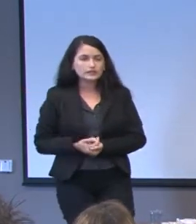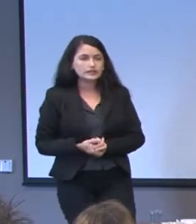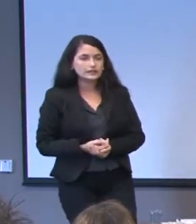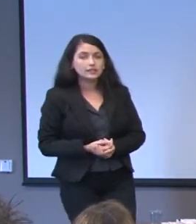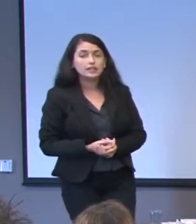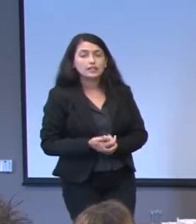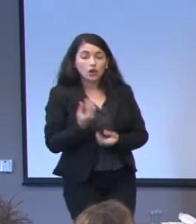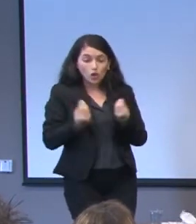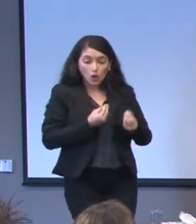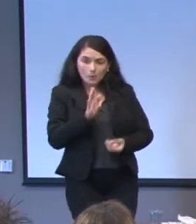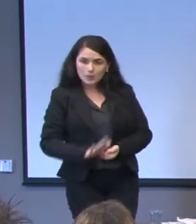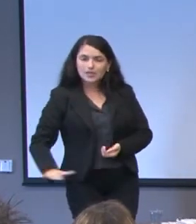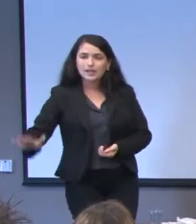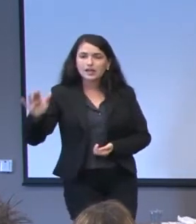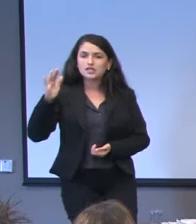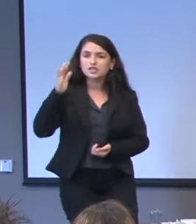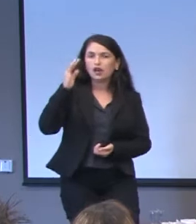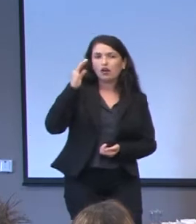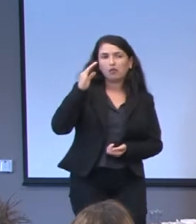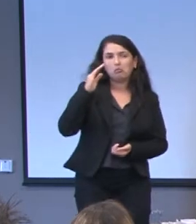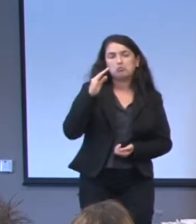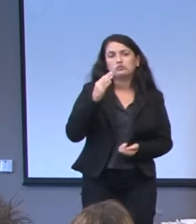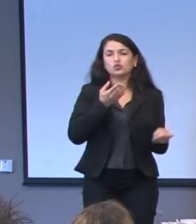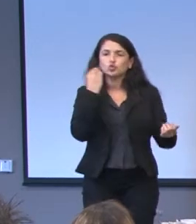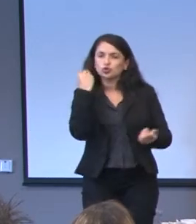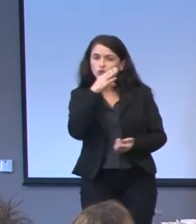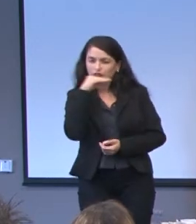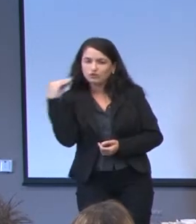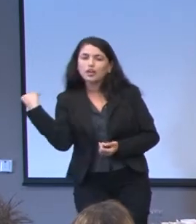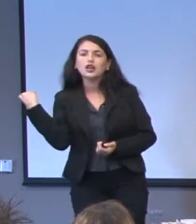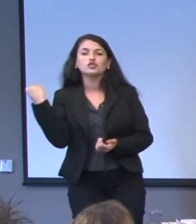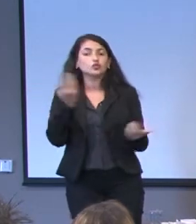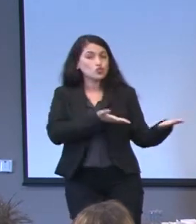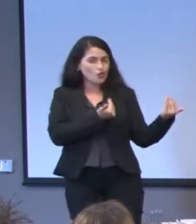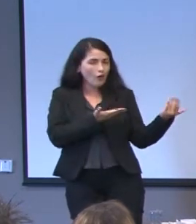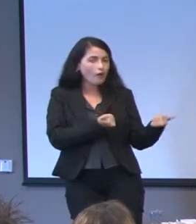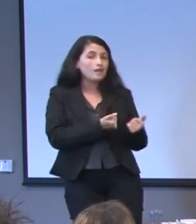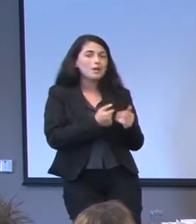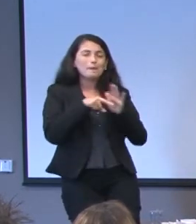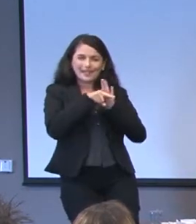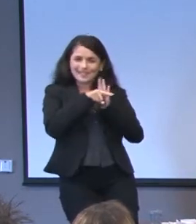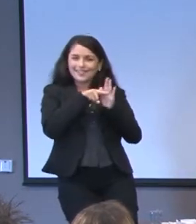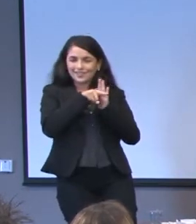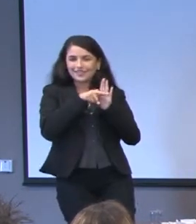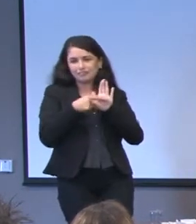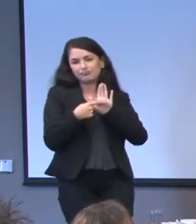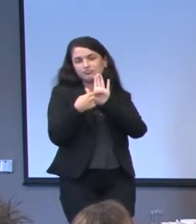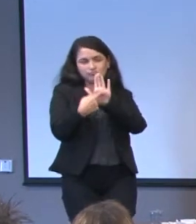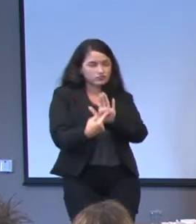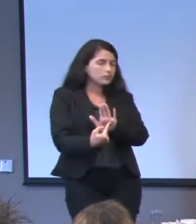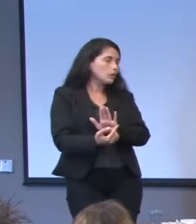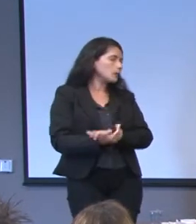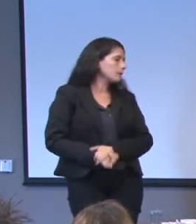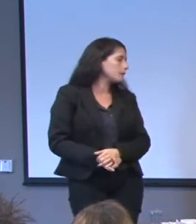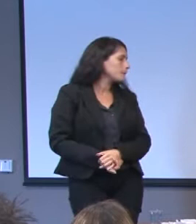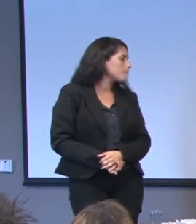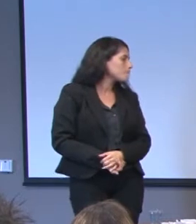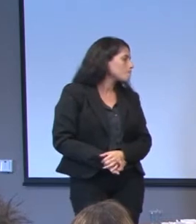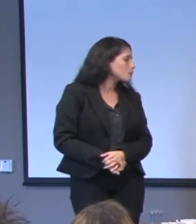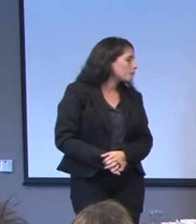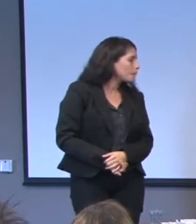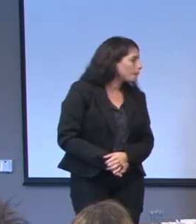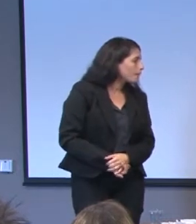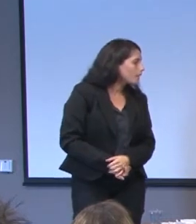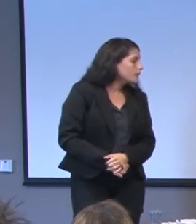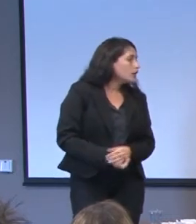a criança, o aluno, o jovem... a gente citou aqui uma pesquisa que mostrou como a